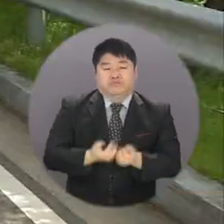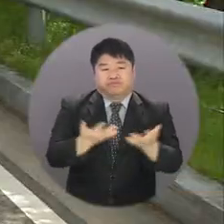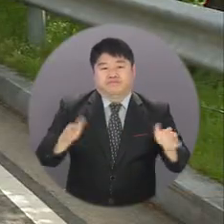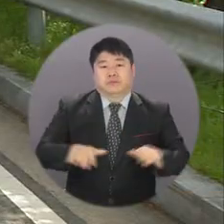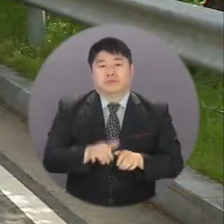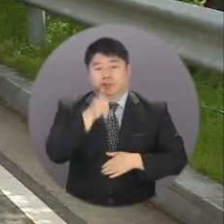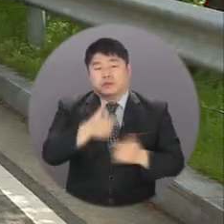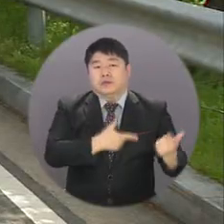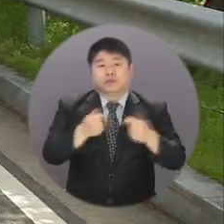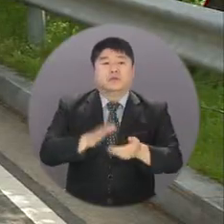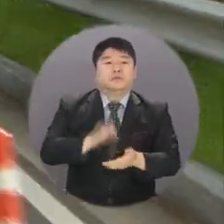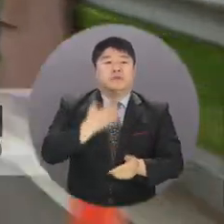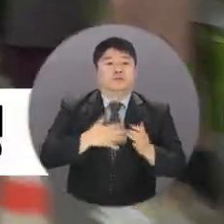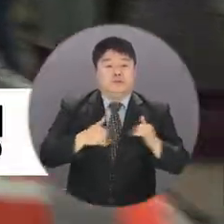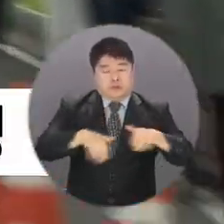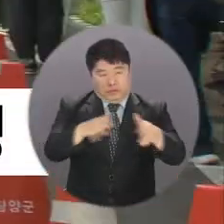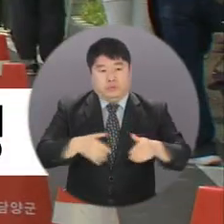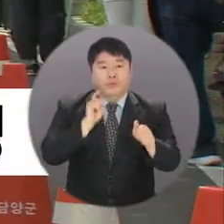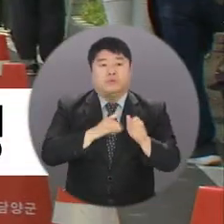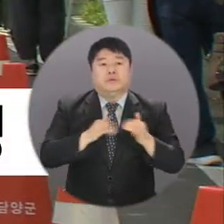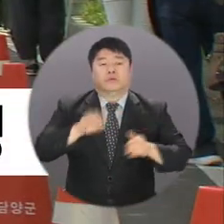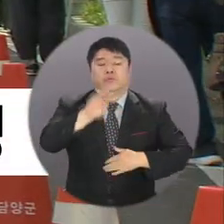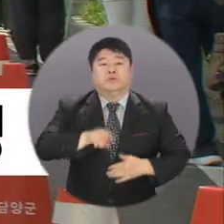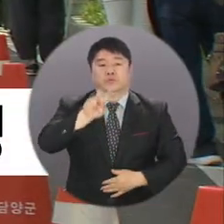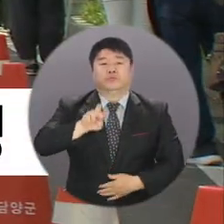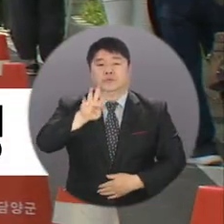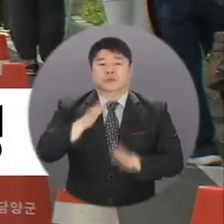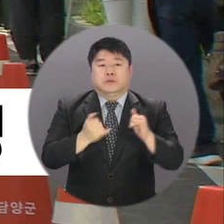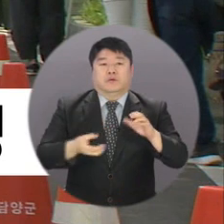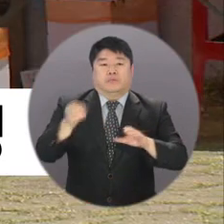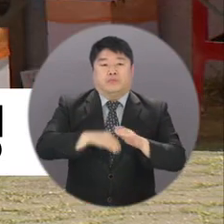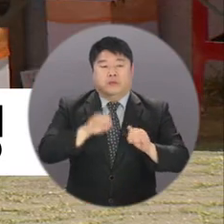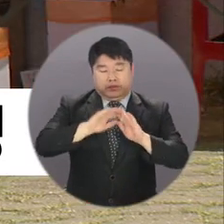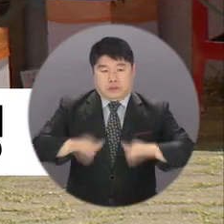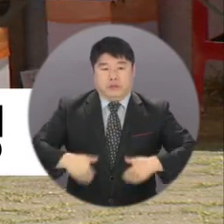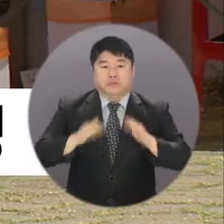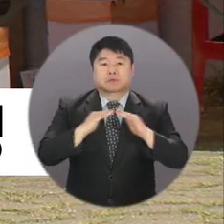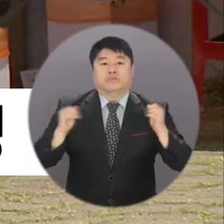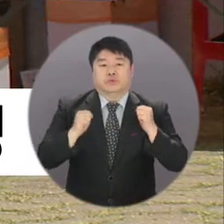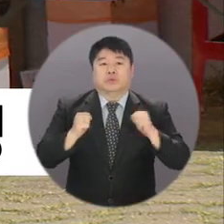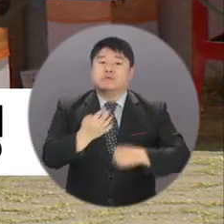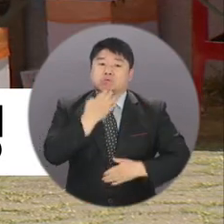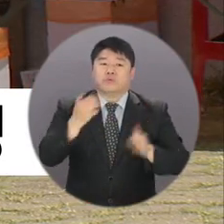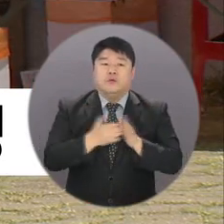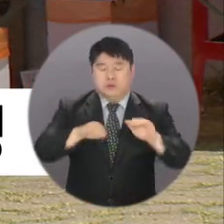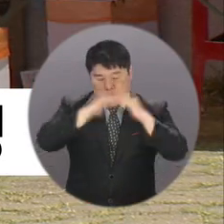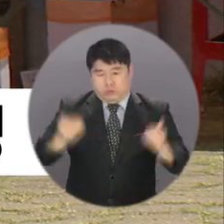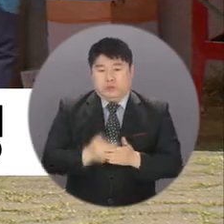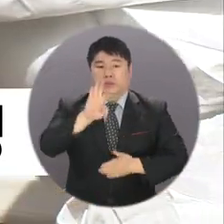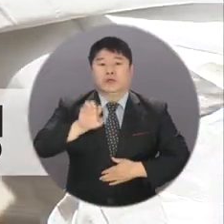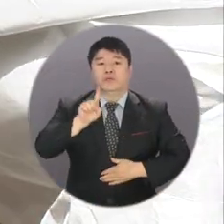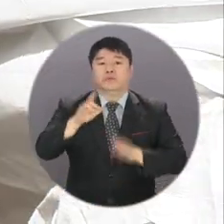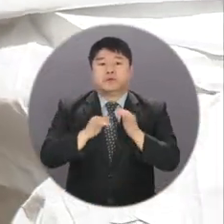상황입니다. 이로써 담양 지인 모임 관련 확진자는 광주 24명을 포함해서 전남과 전북, 서울까지 모두